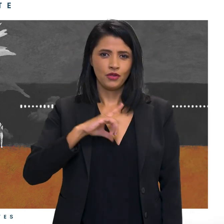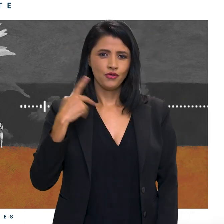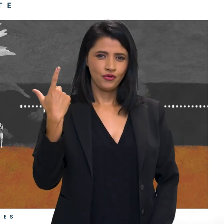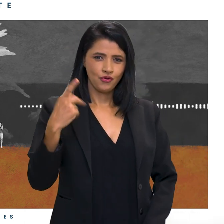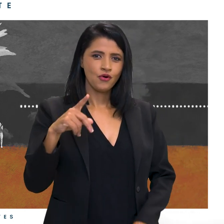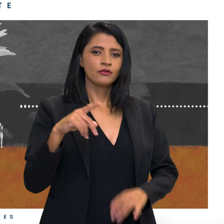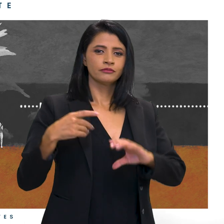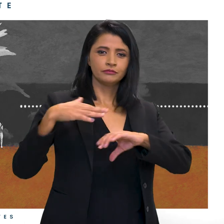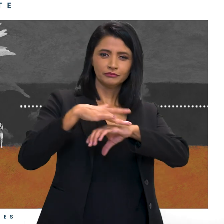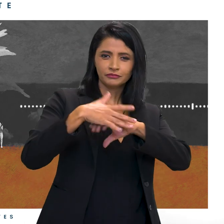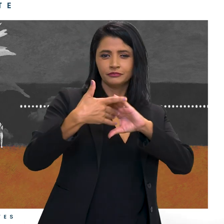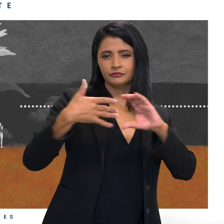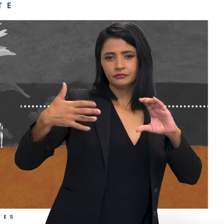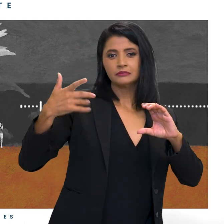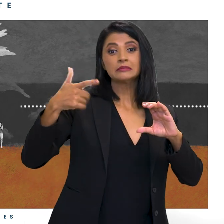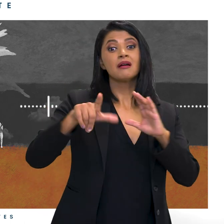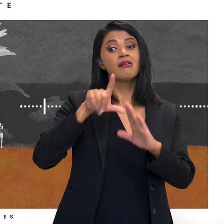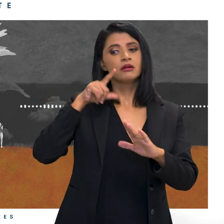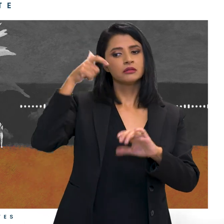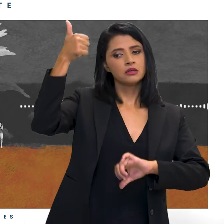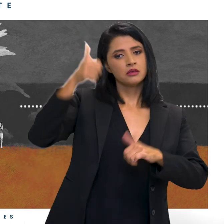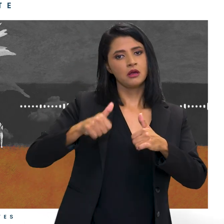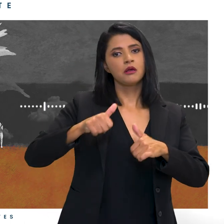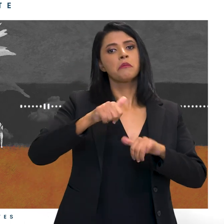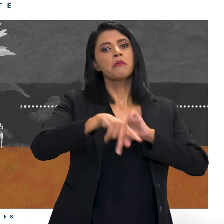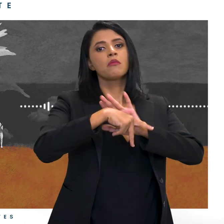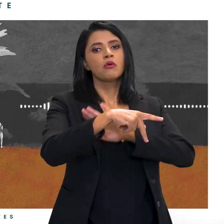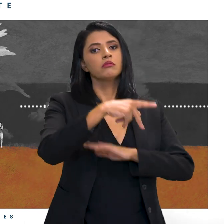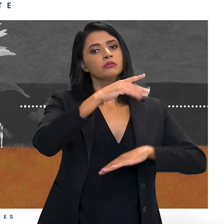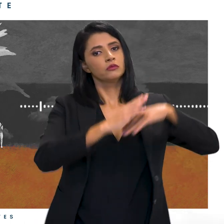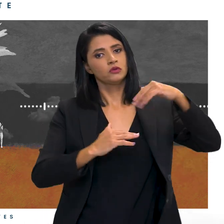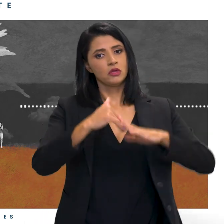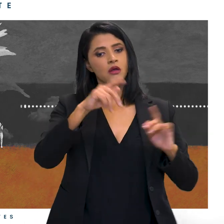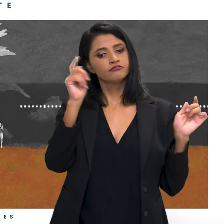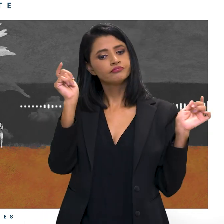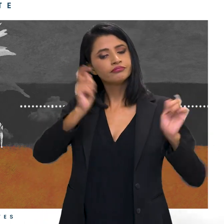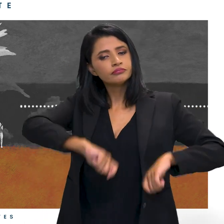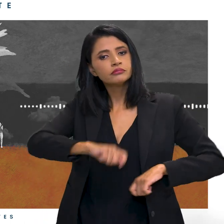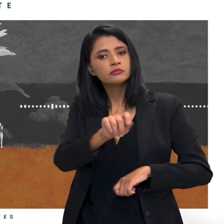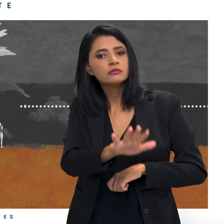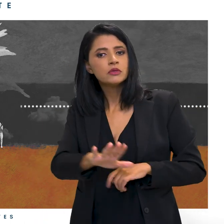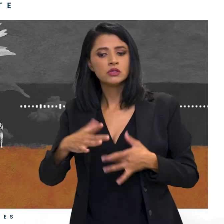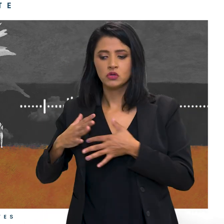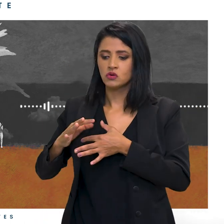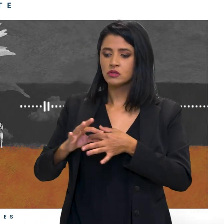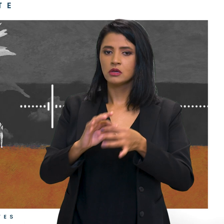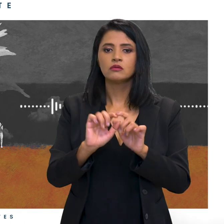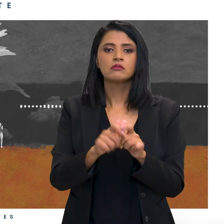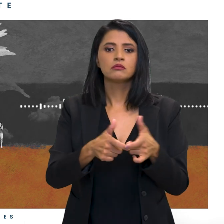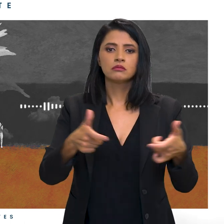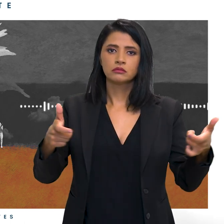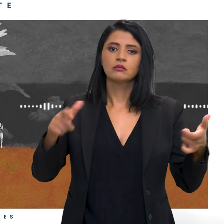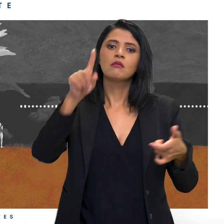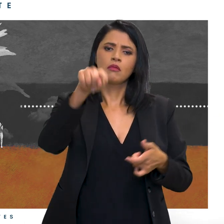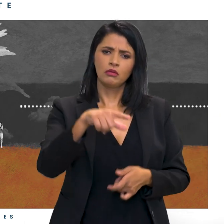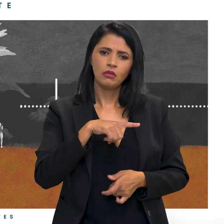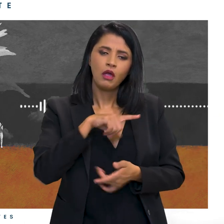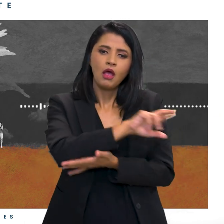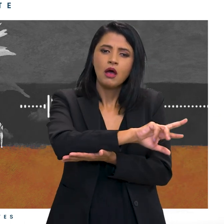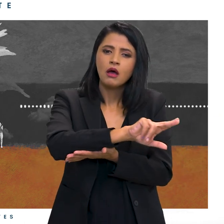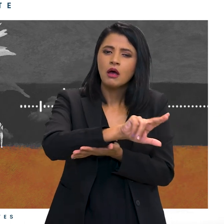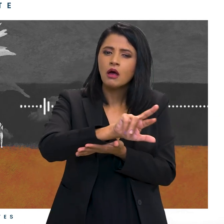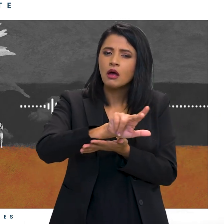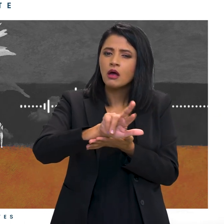pelo Coordenador Geral de Doenças Raras precisam ser analisados por profissionais capacitados dentro de um contexto maior.